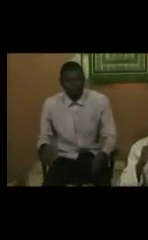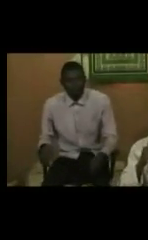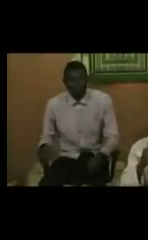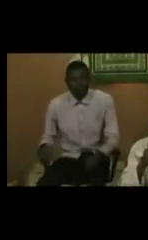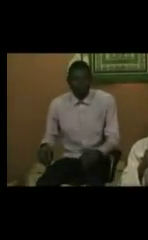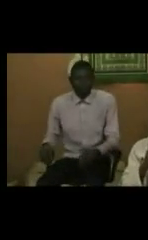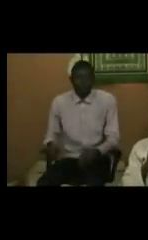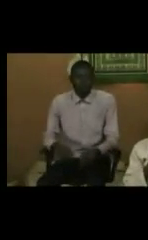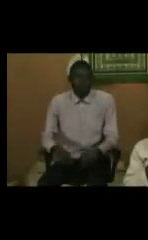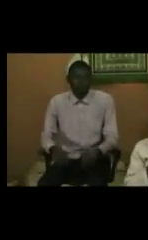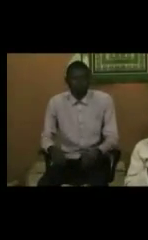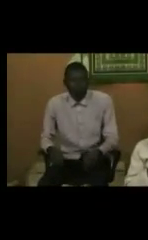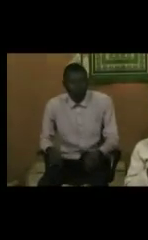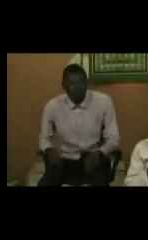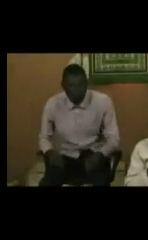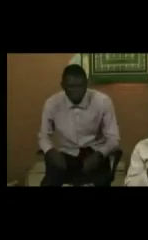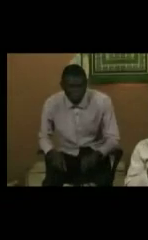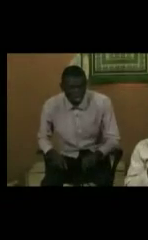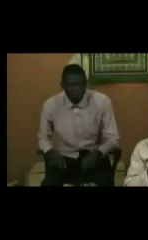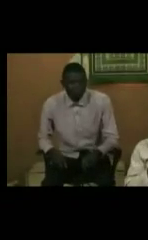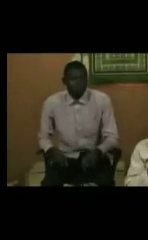nti Qur'an so nu